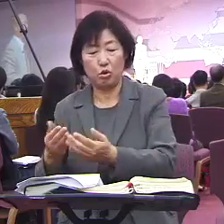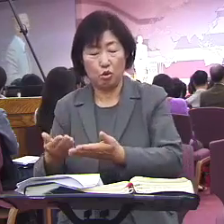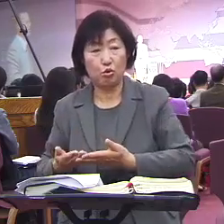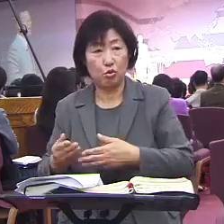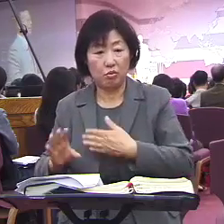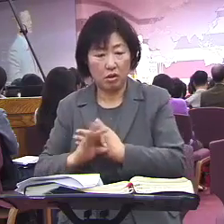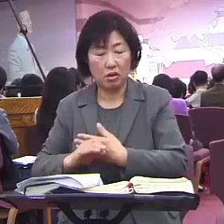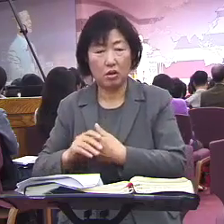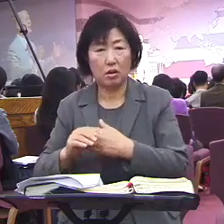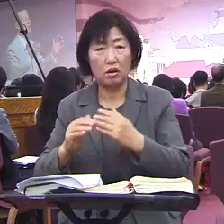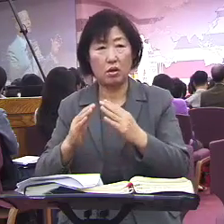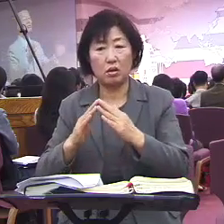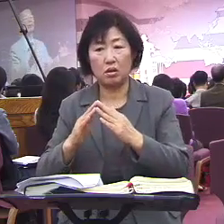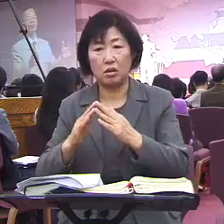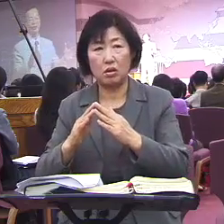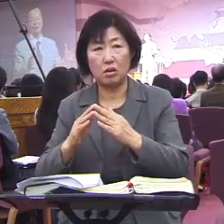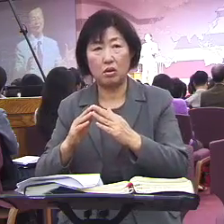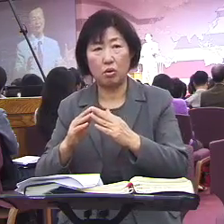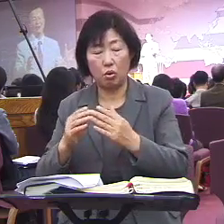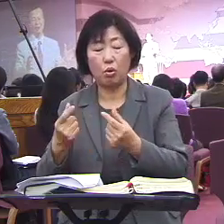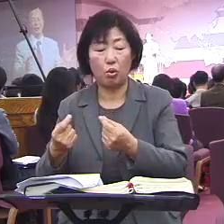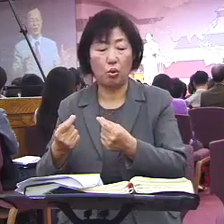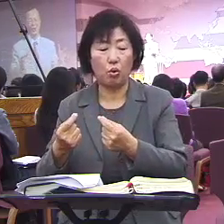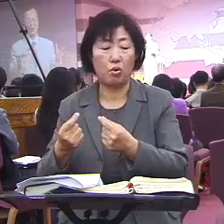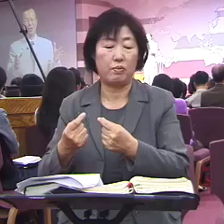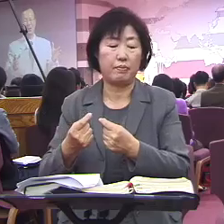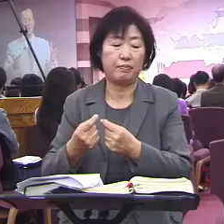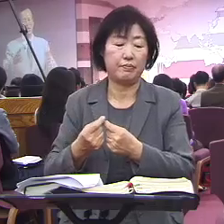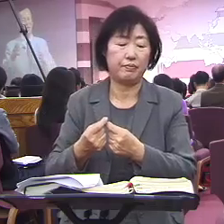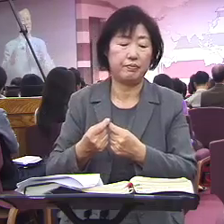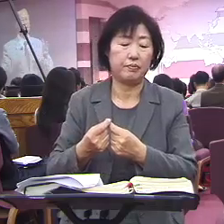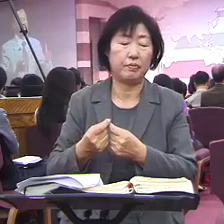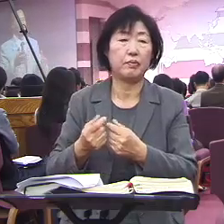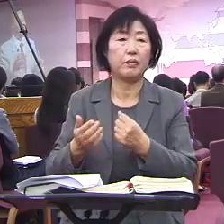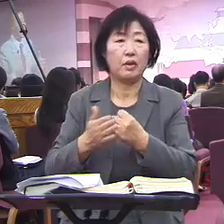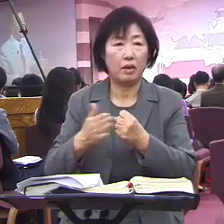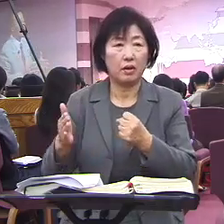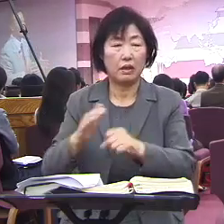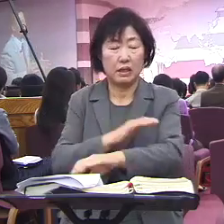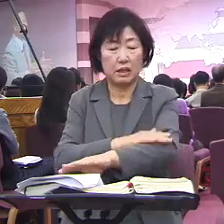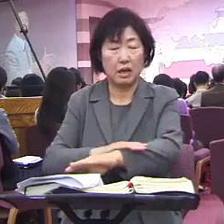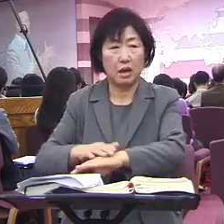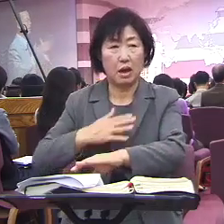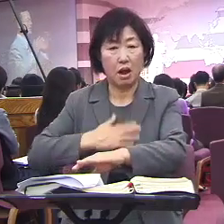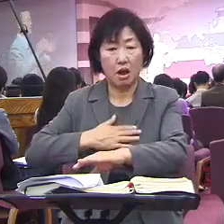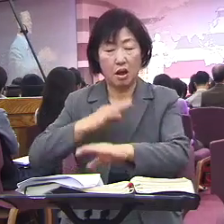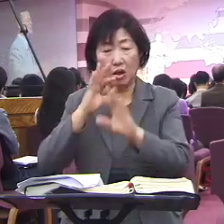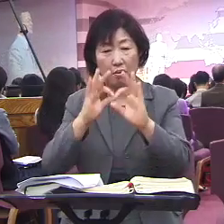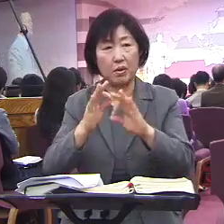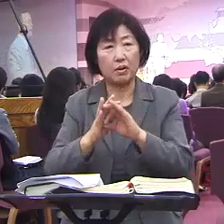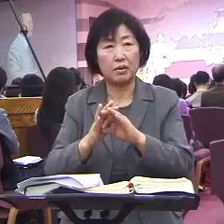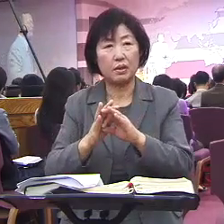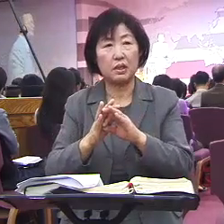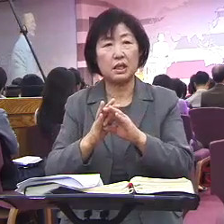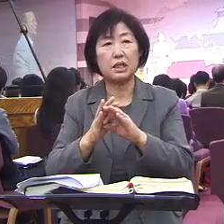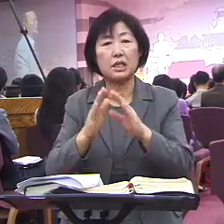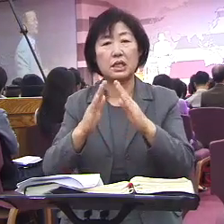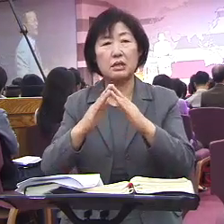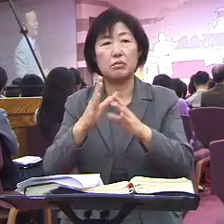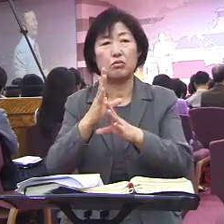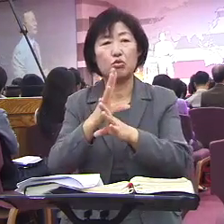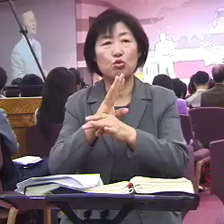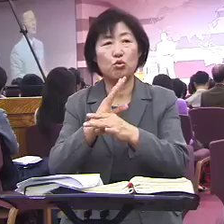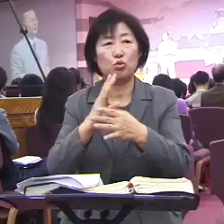집을 가다 보니까 이 아이가 집을 잃은 것 같네요. 그래서 잘 알아봤더니 그 집 주소를 알고